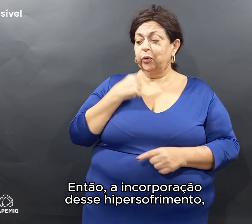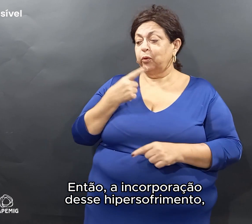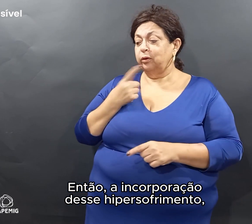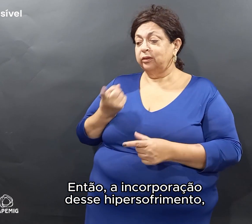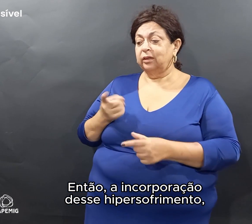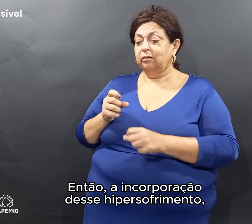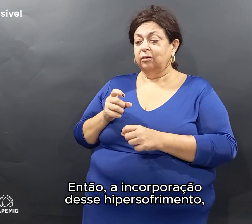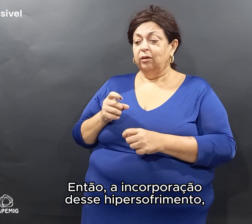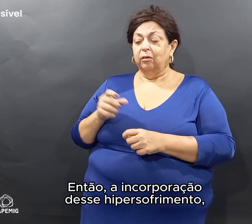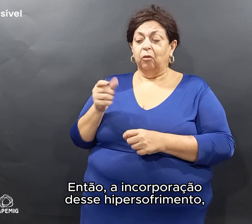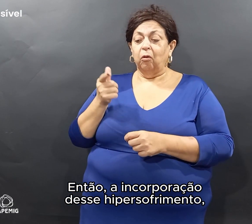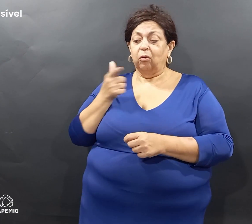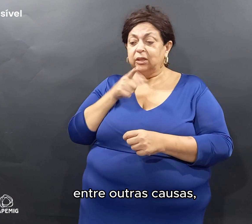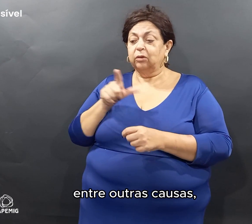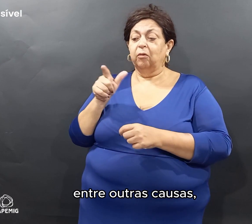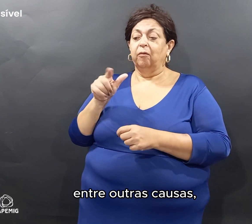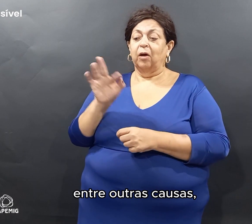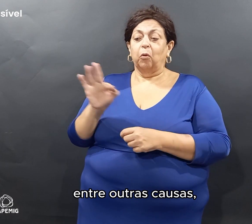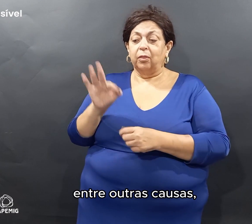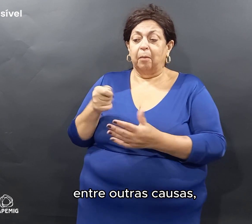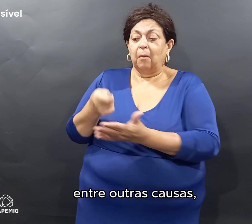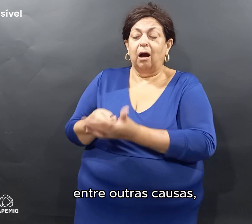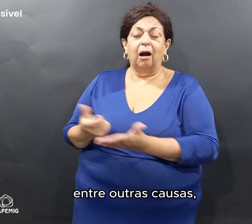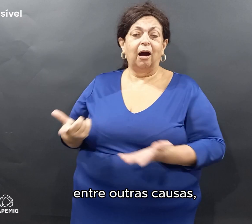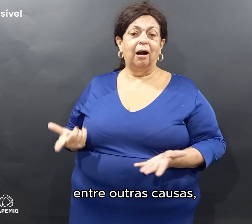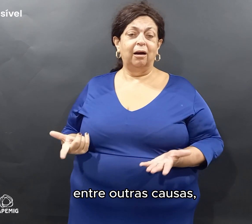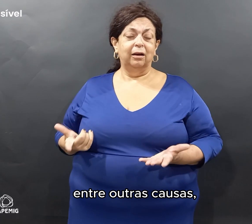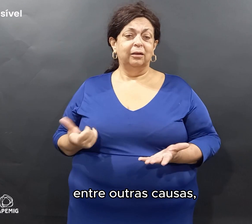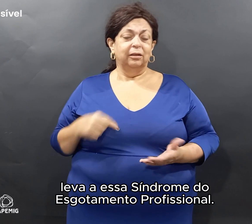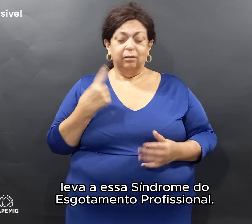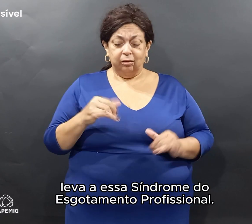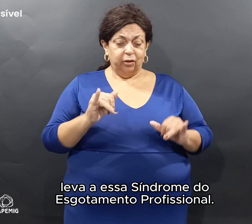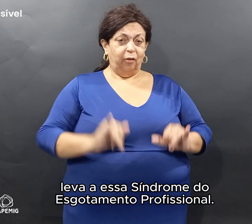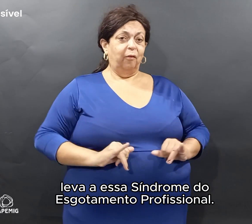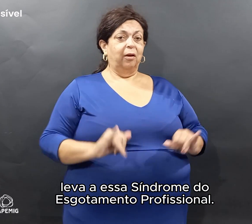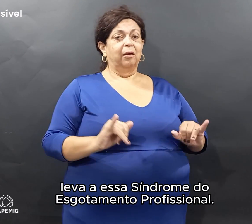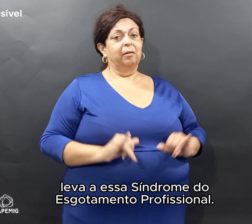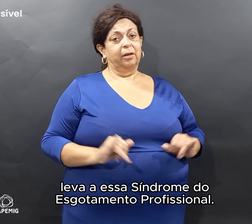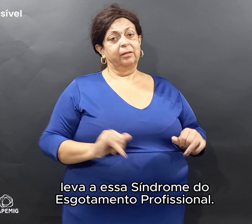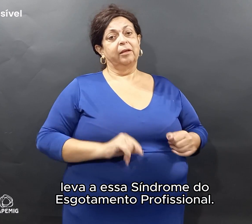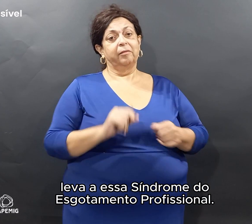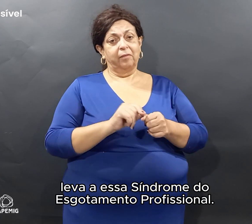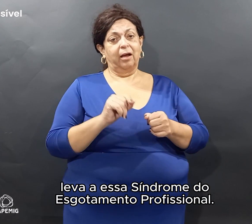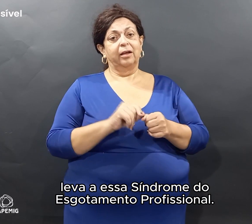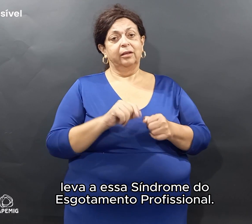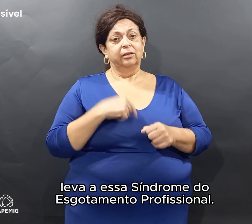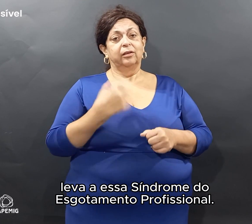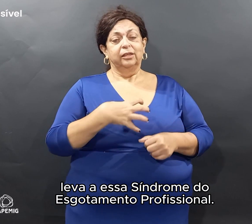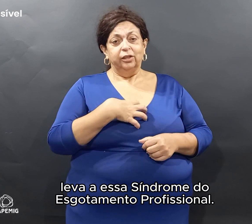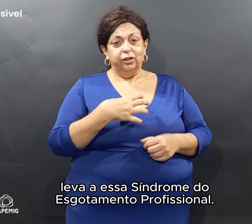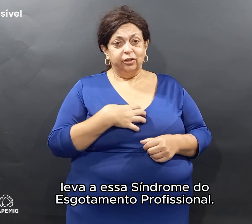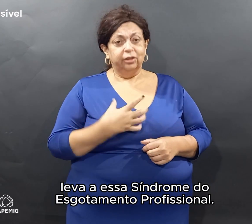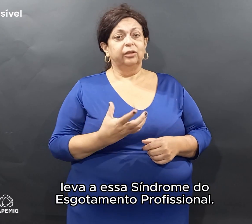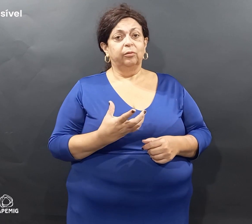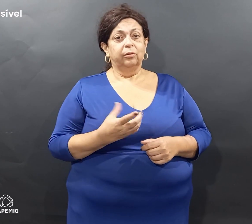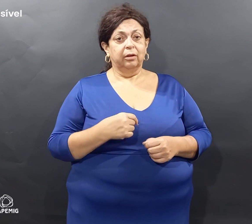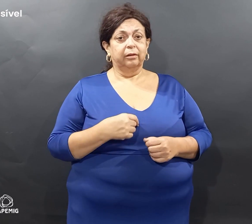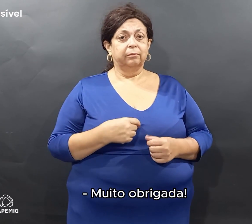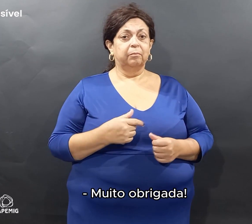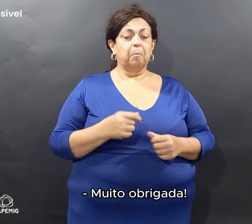desse hipersofrimento, entre outras causas, né, leva a essa síndrome do esgotamento